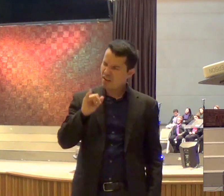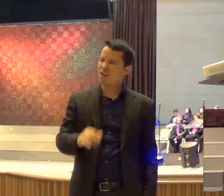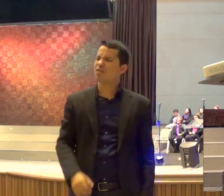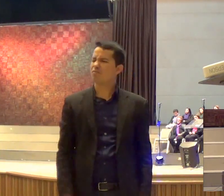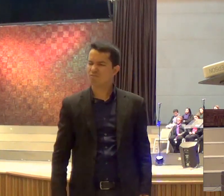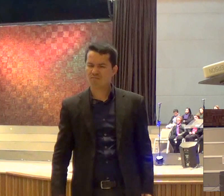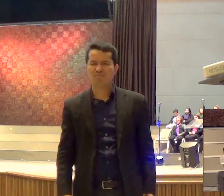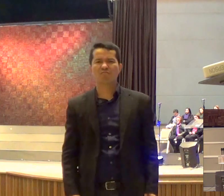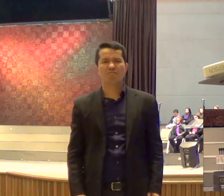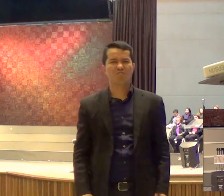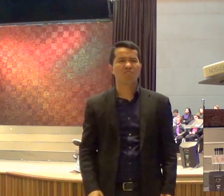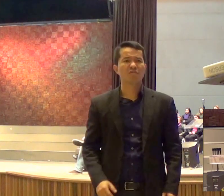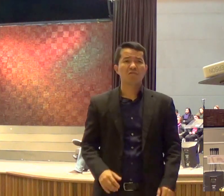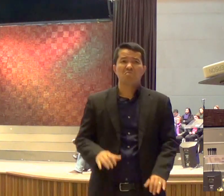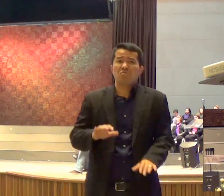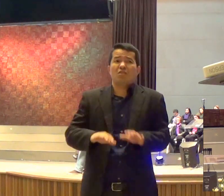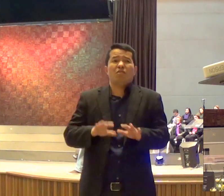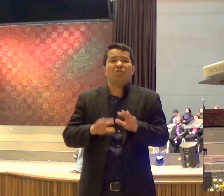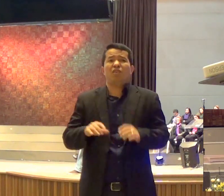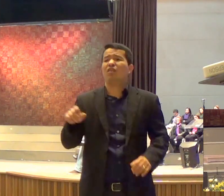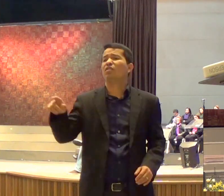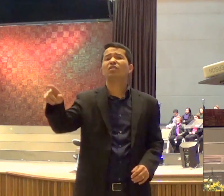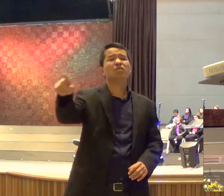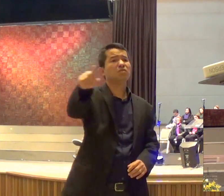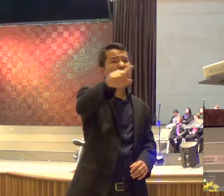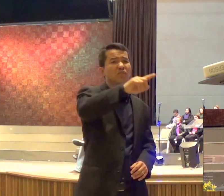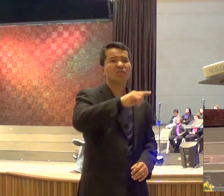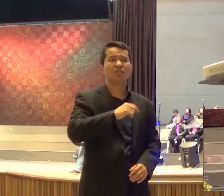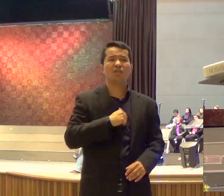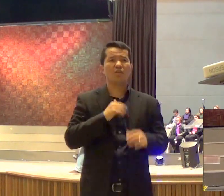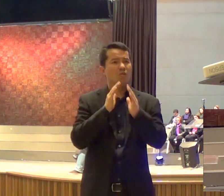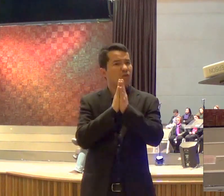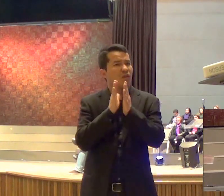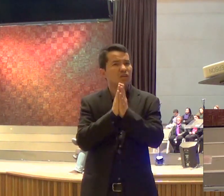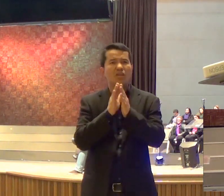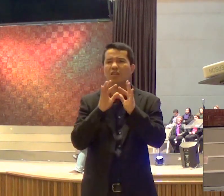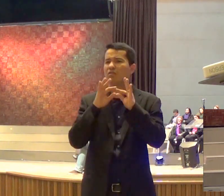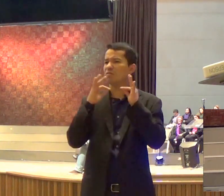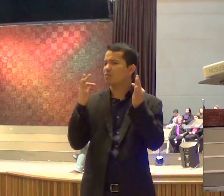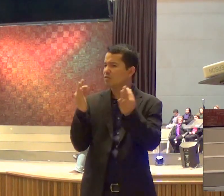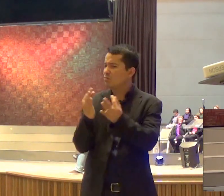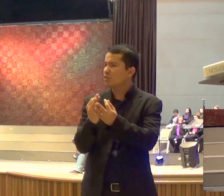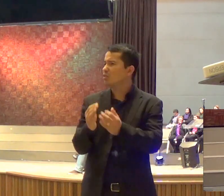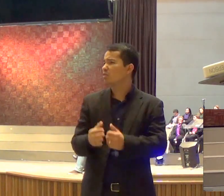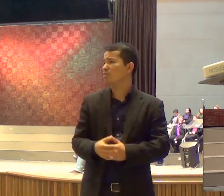talvez eles estão pessoas aqui orando por familiares pela conversão no familiar